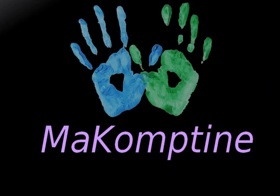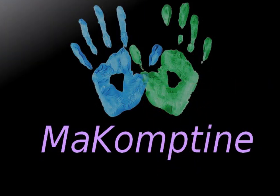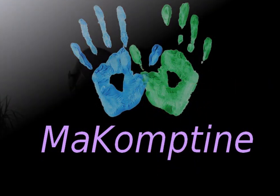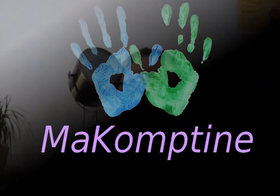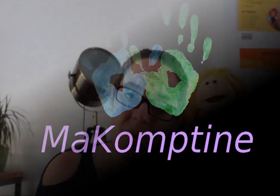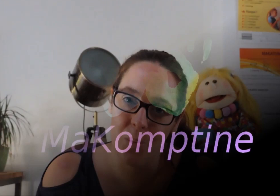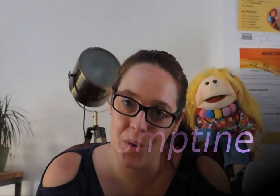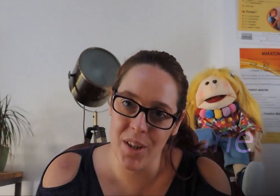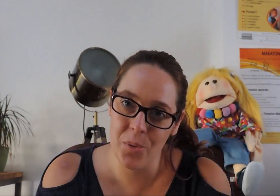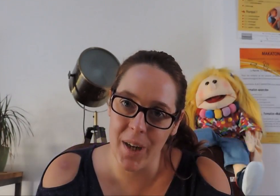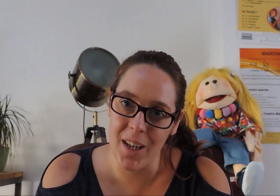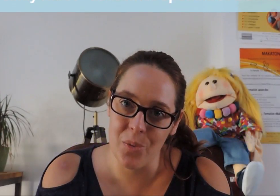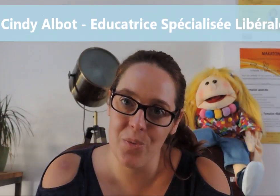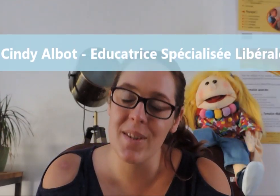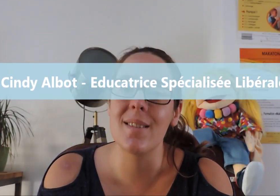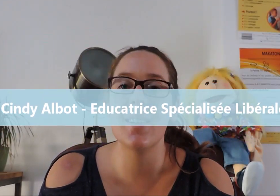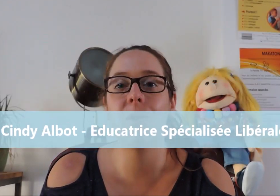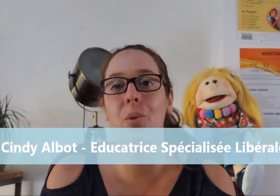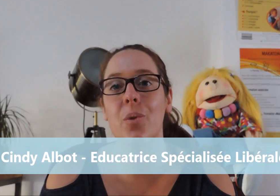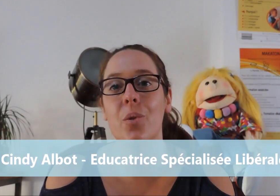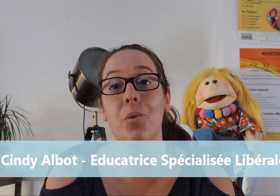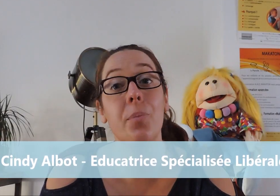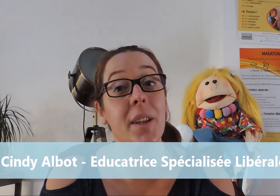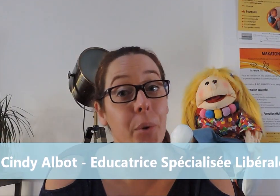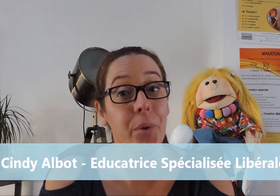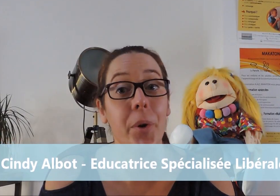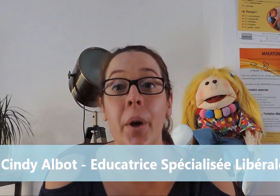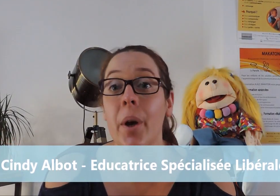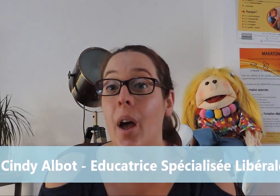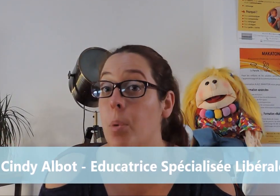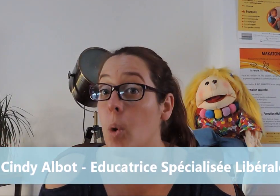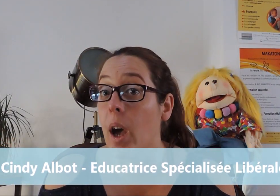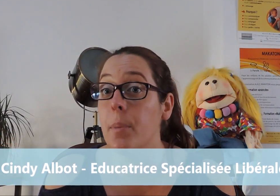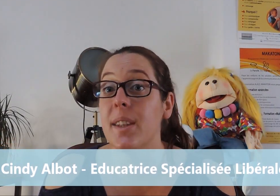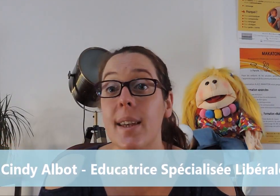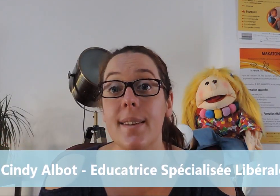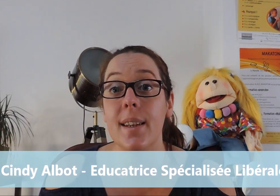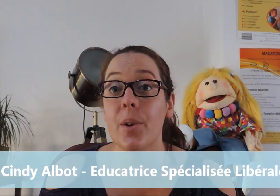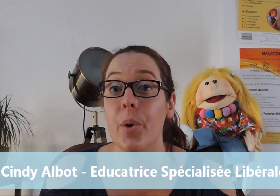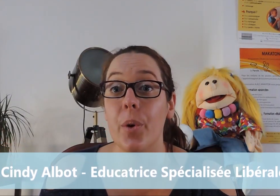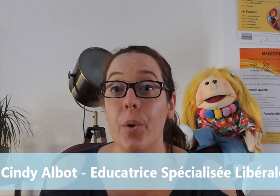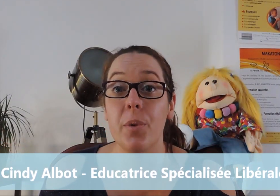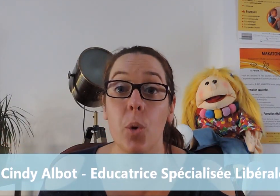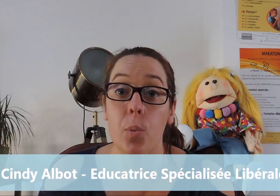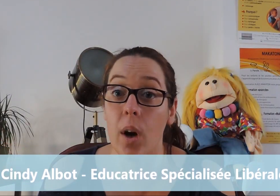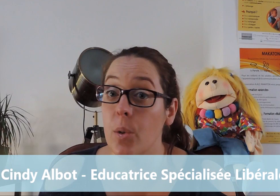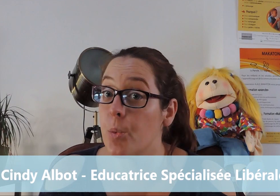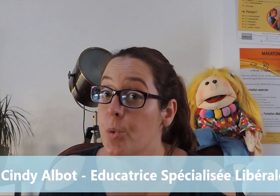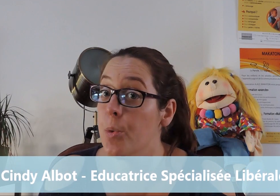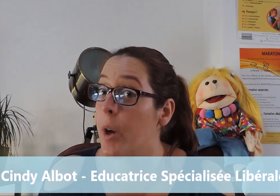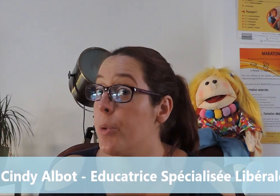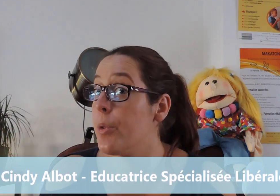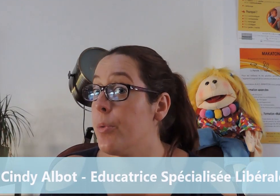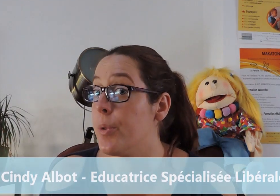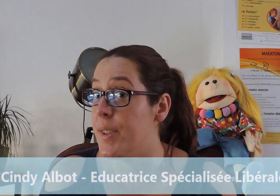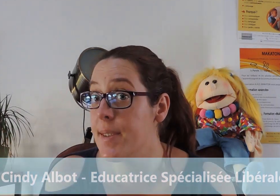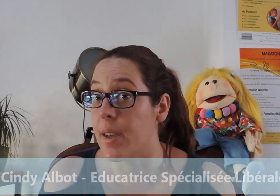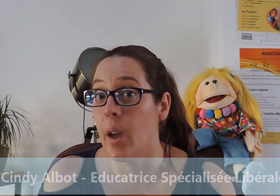alors déjà ce qu peut dire du Makaton c'est que c'est une méthode un programme qui a été mis au point conçu par une orthophoniste